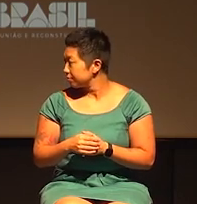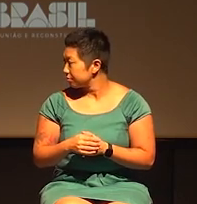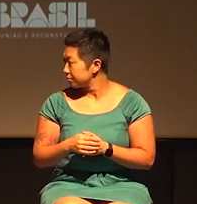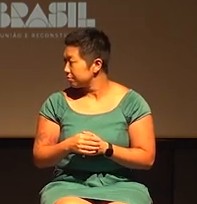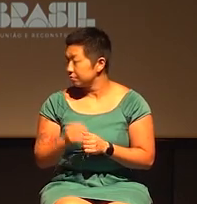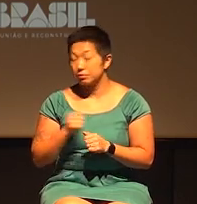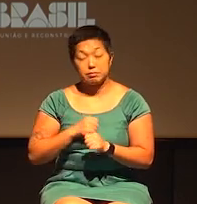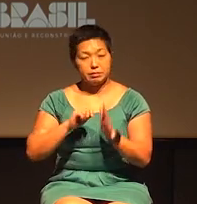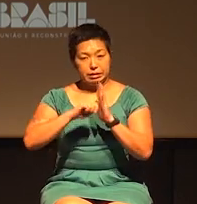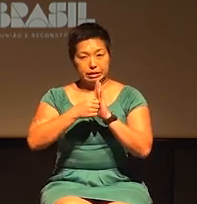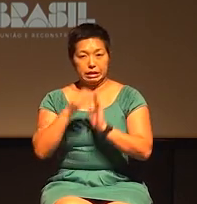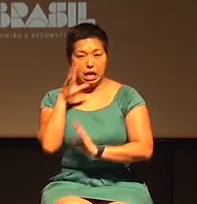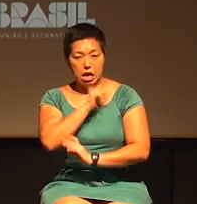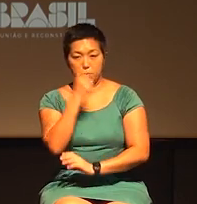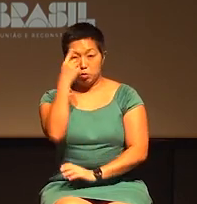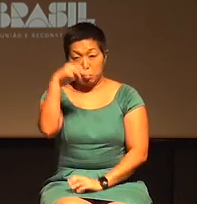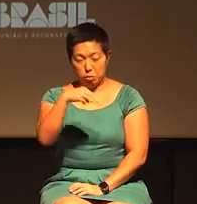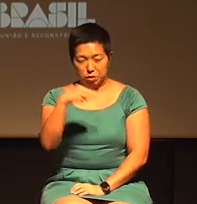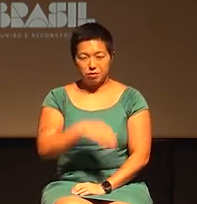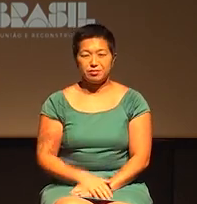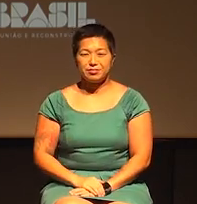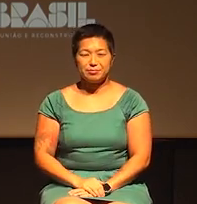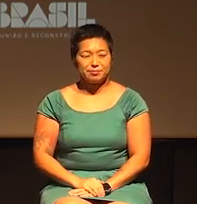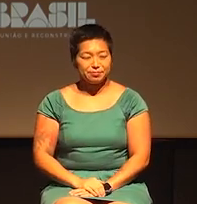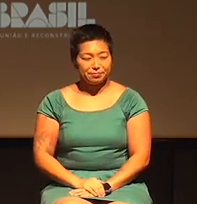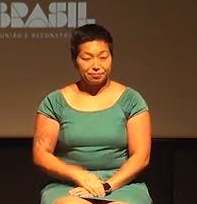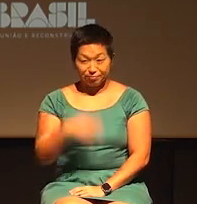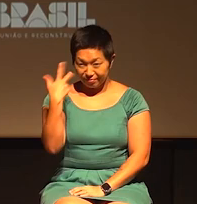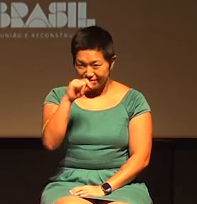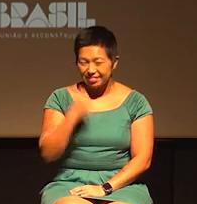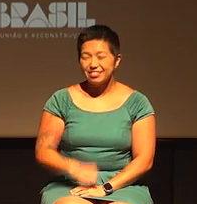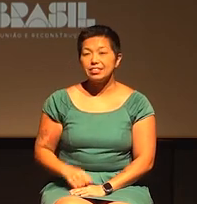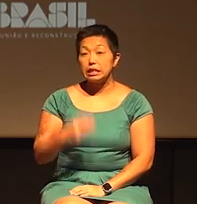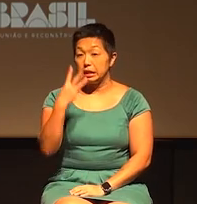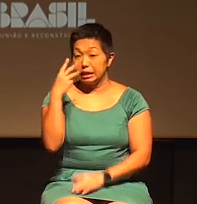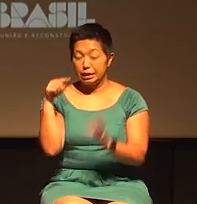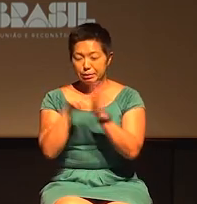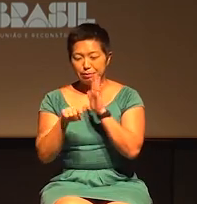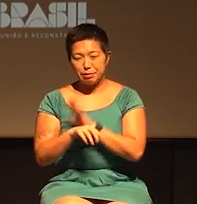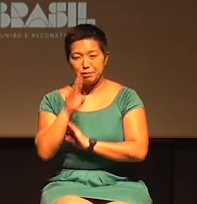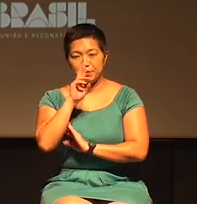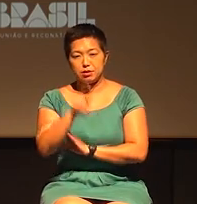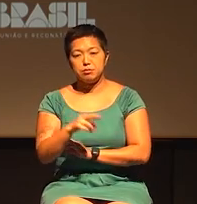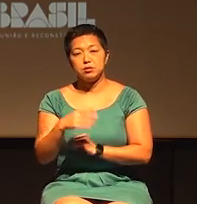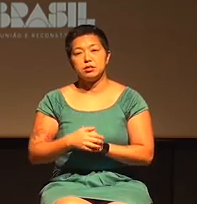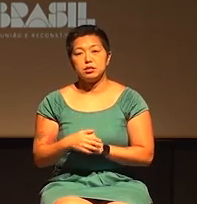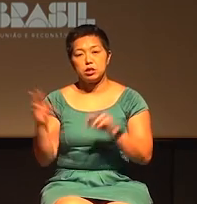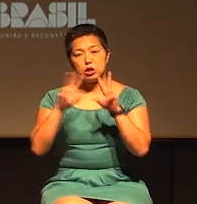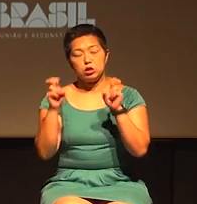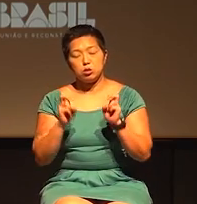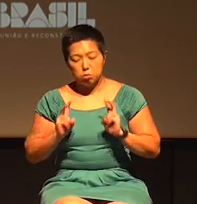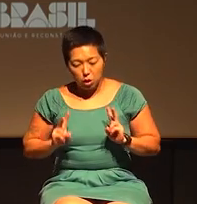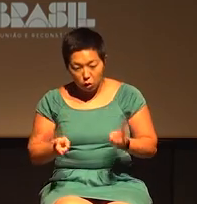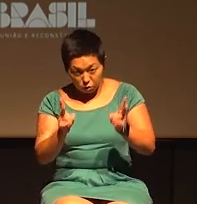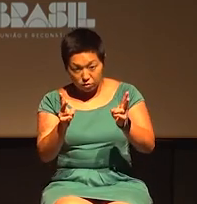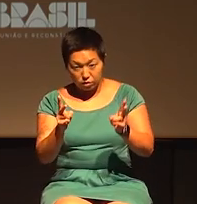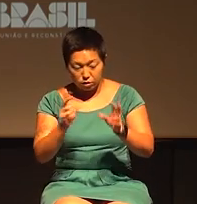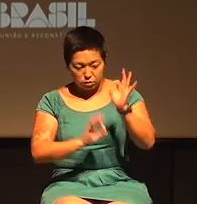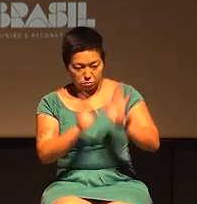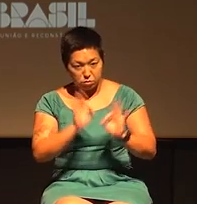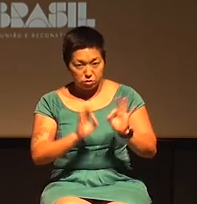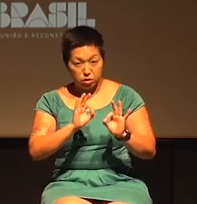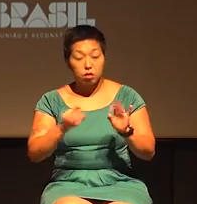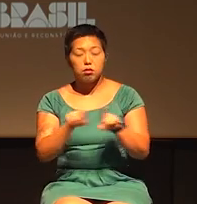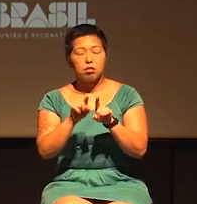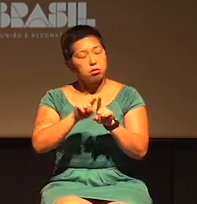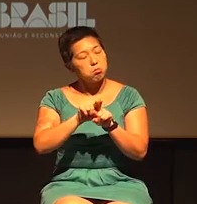um um minuto um minuto vamos lá você tem três perguntas para responder quanto a continuidade do projeto e a possibilidade